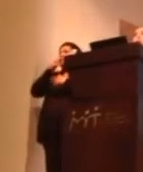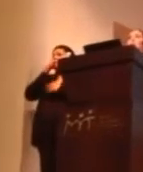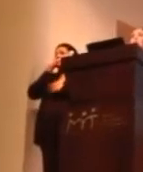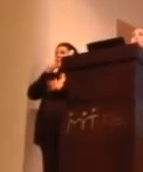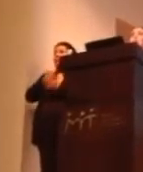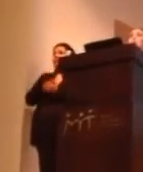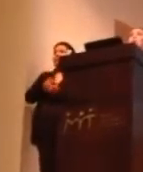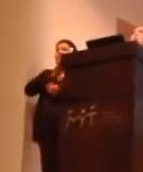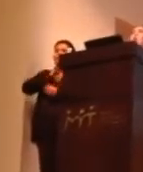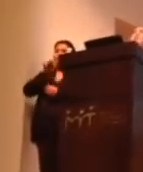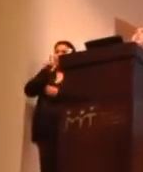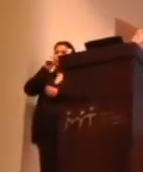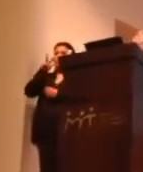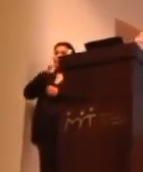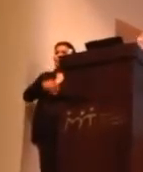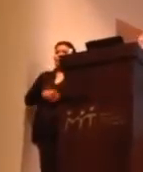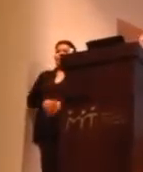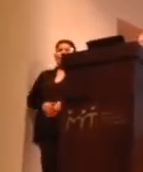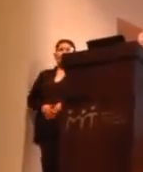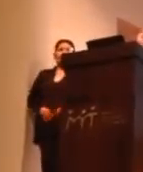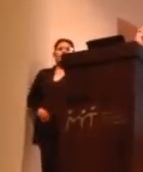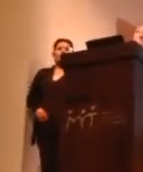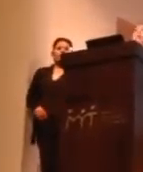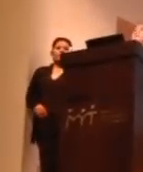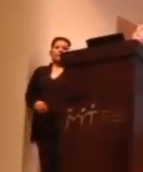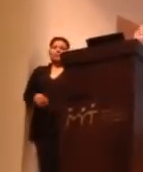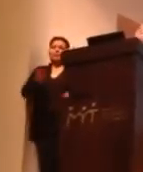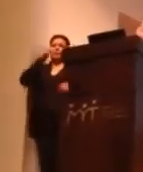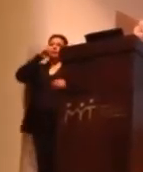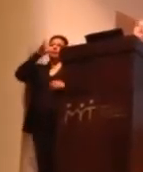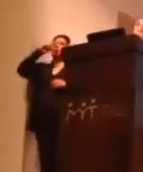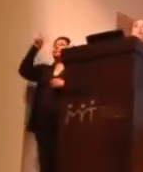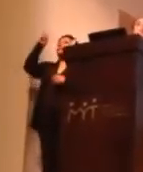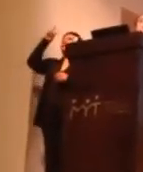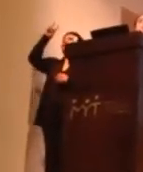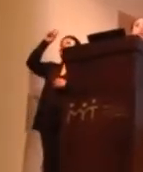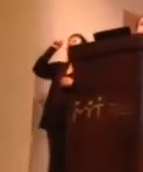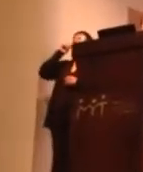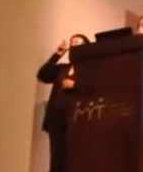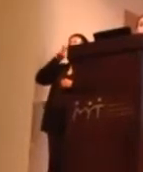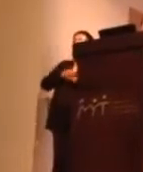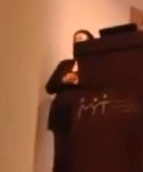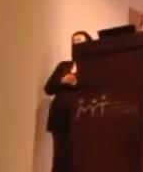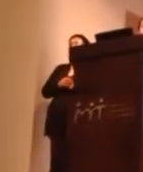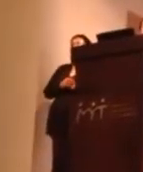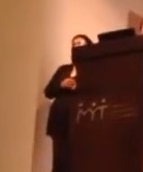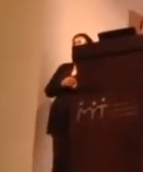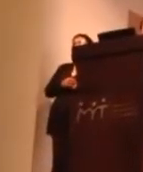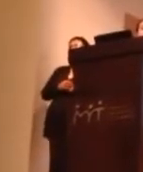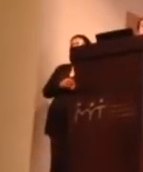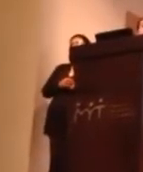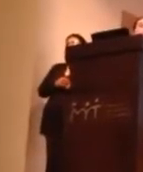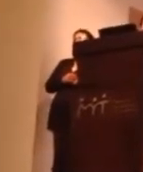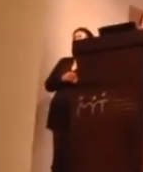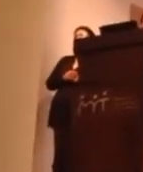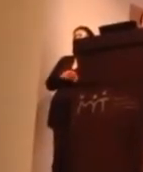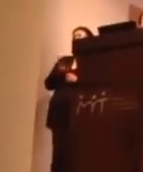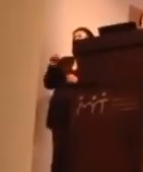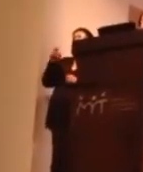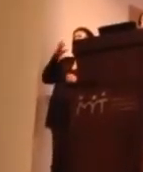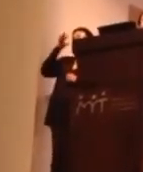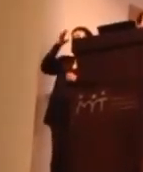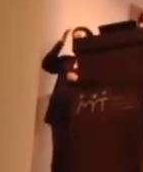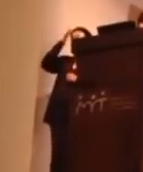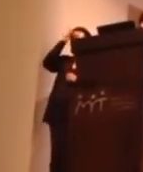repente puedes ver que hasta están volteando a ver el techo, o son niños que incluso pueden estar 30